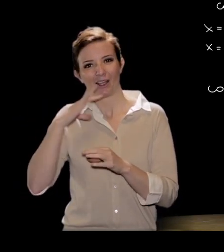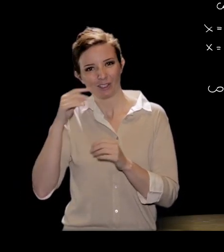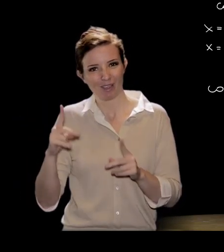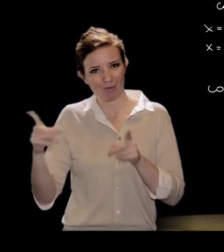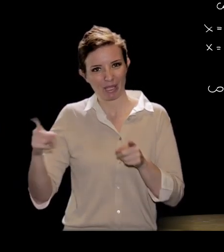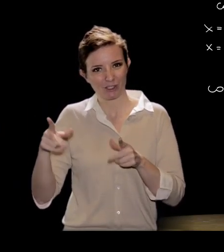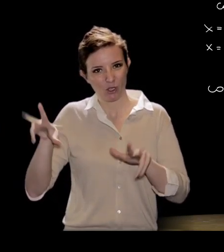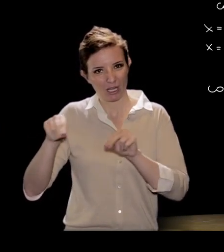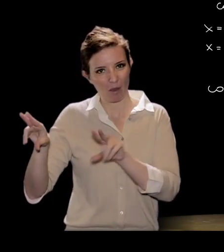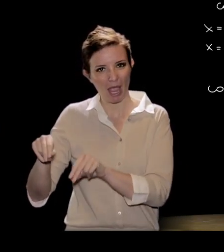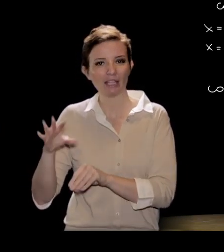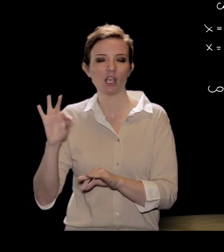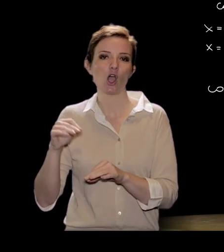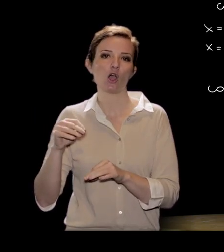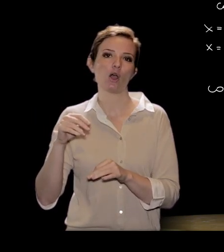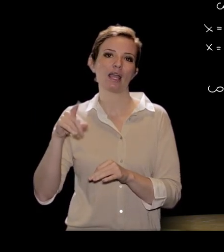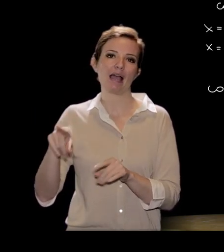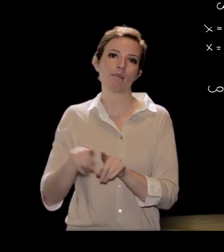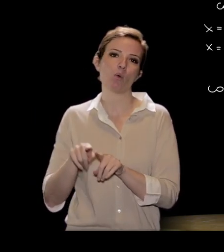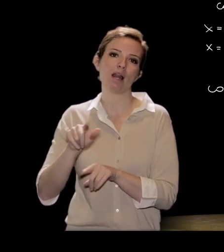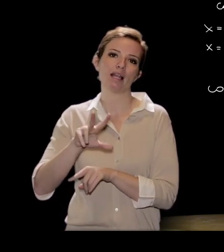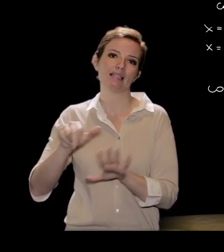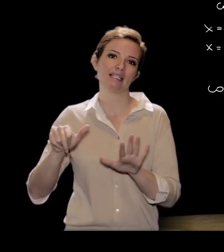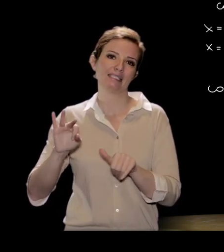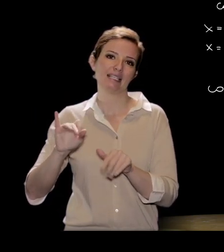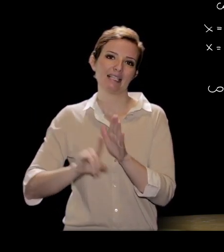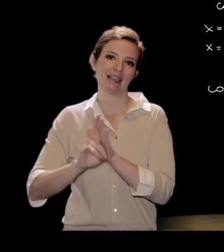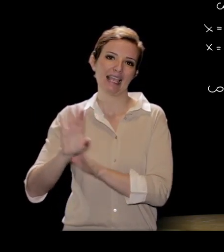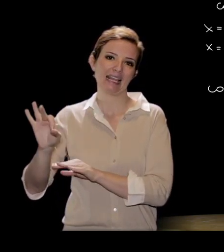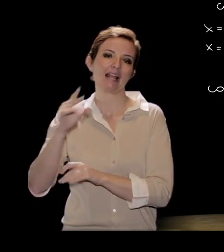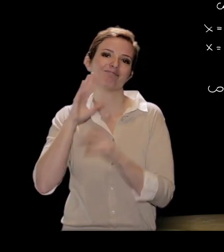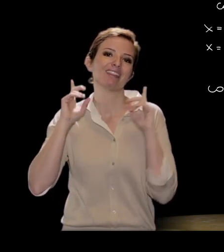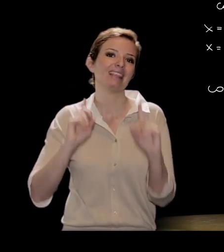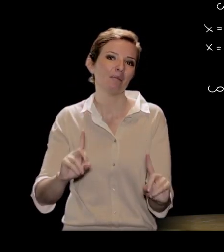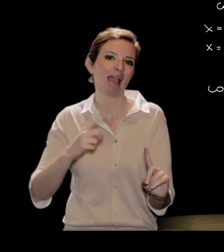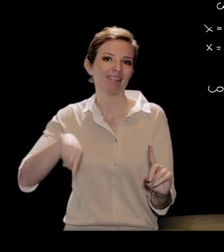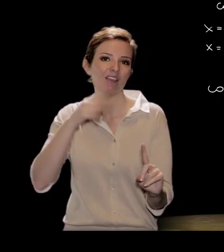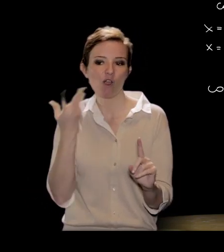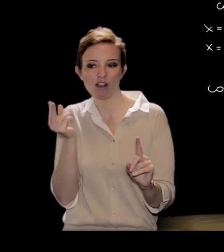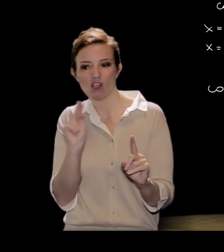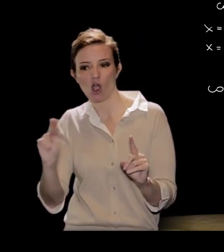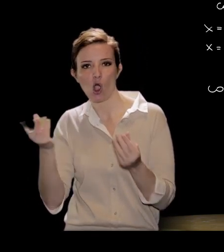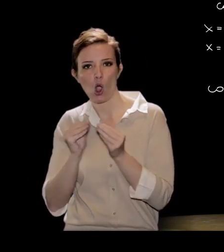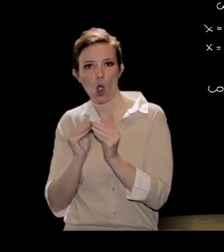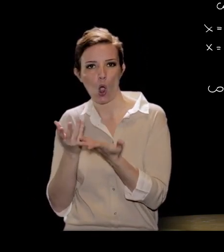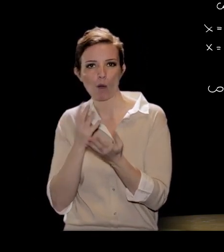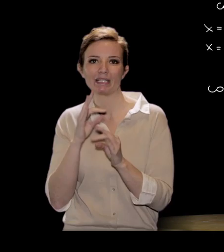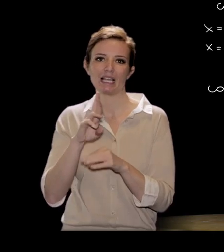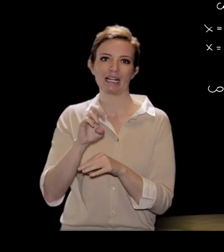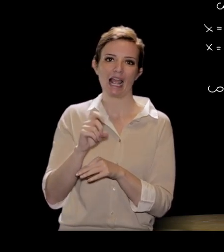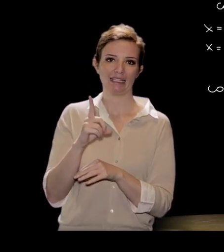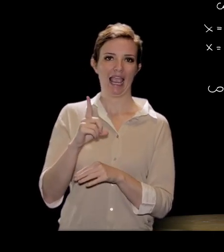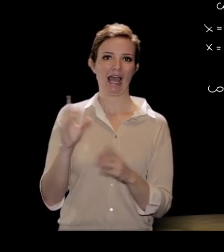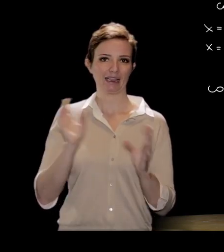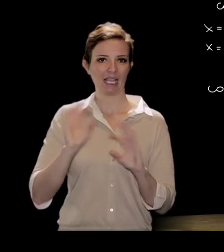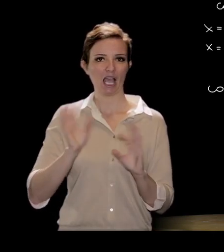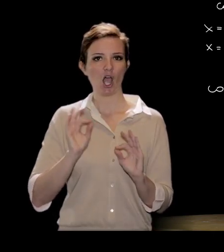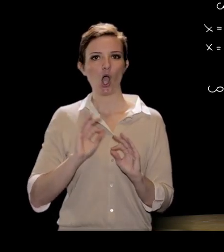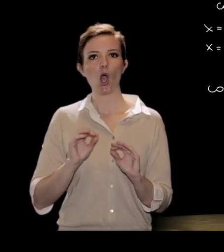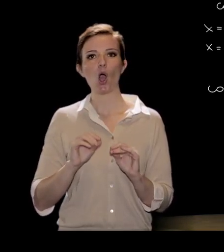trovarlo anche come k a 360 gradi, evidentemente, a seconda di come vogliamo esprimere il valore dell'angolo, se in radianti o nel sistema